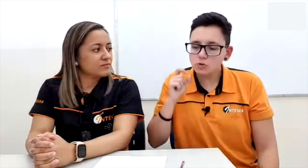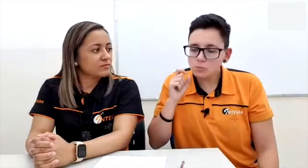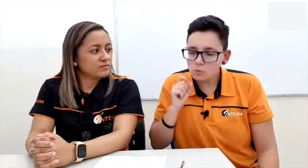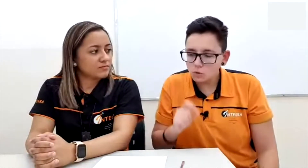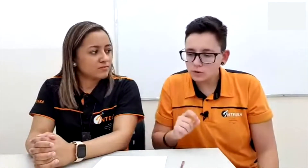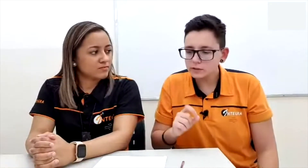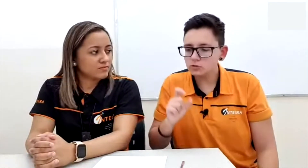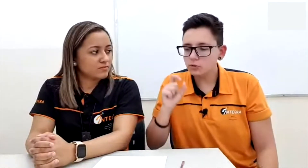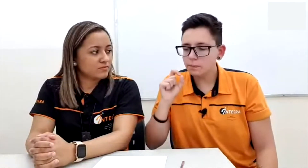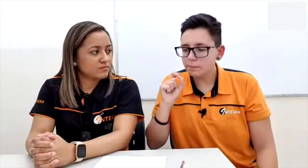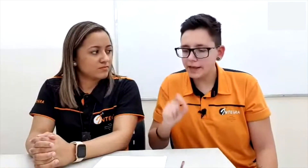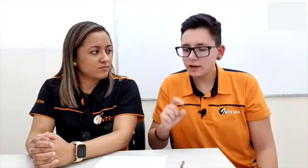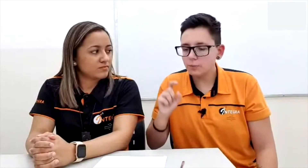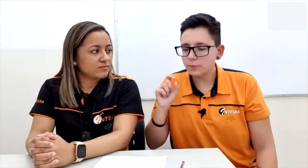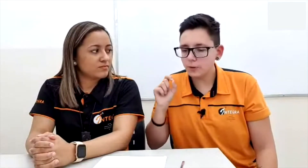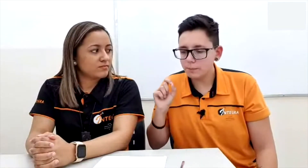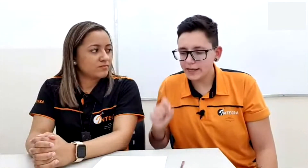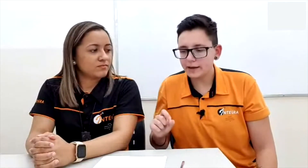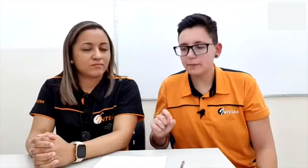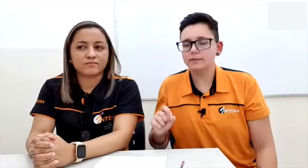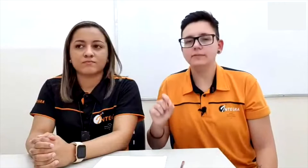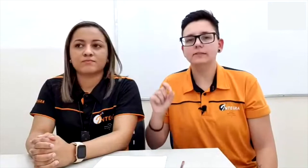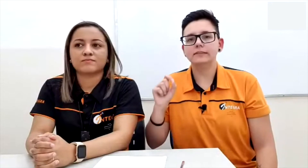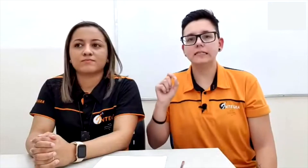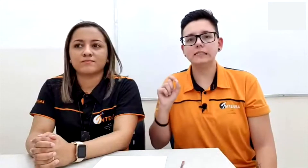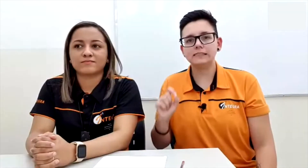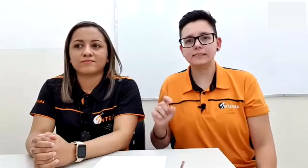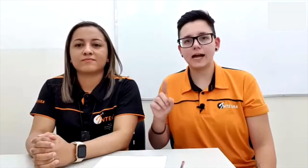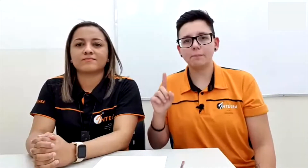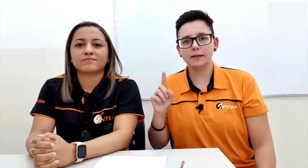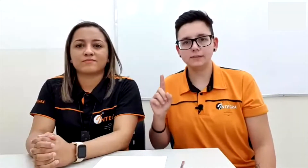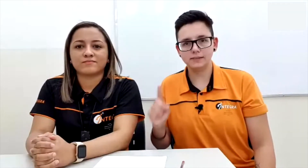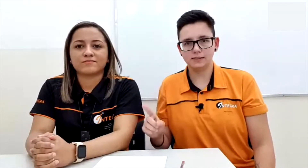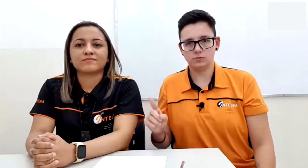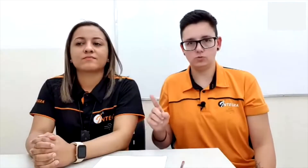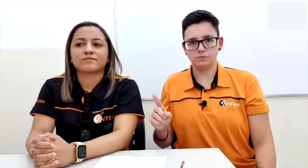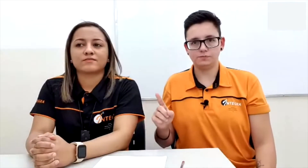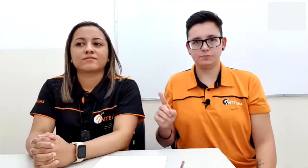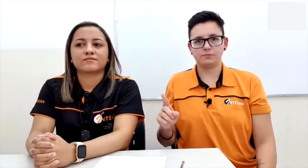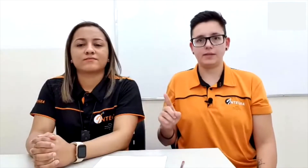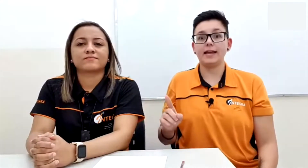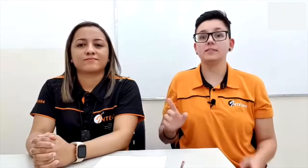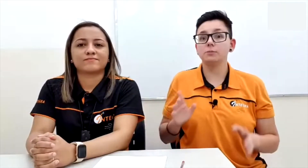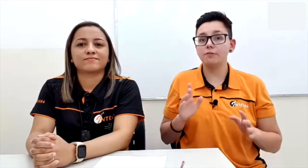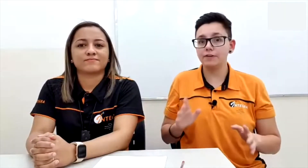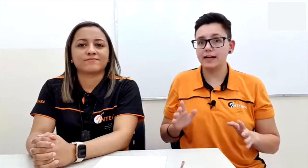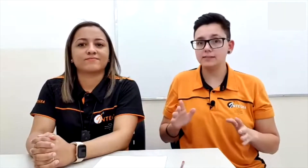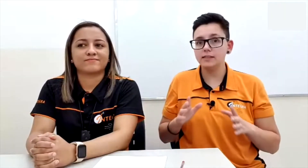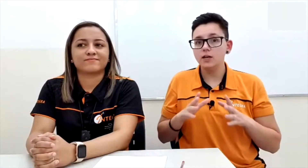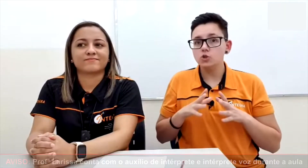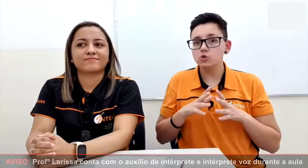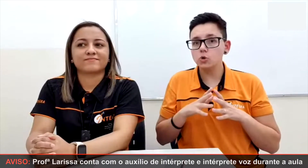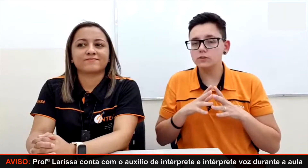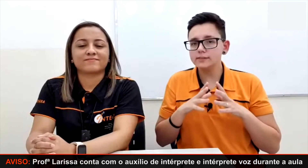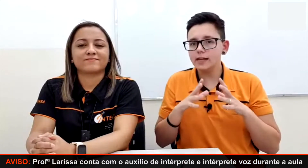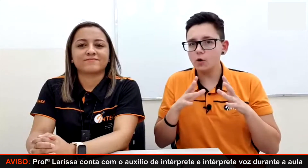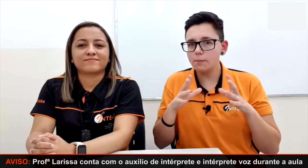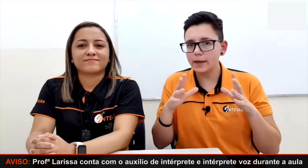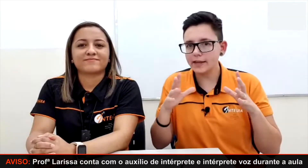sinto muito pelo problema que está passando. Essa é uma frase totalmente